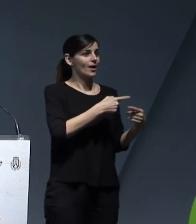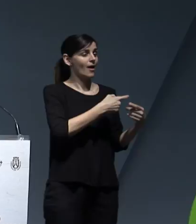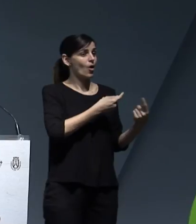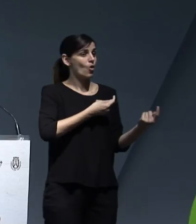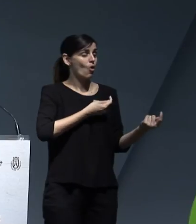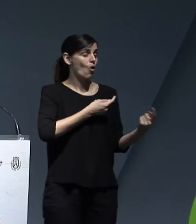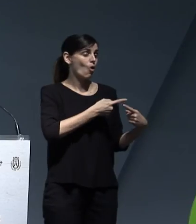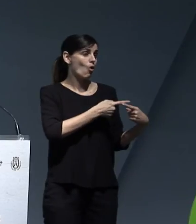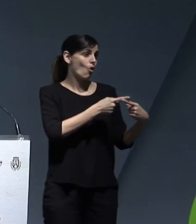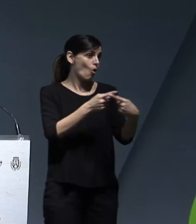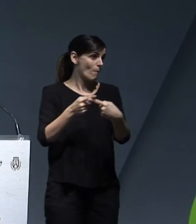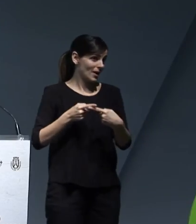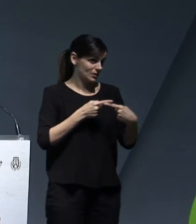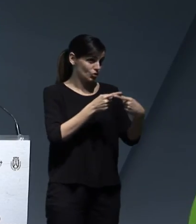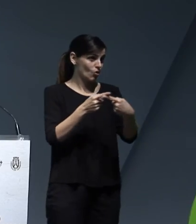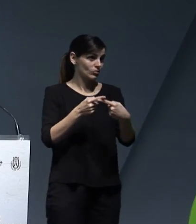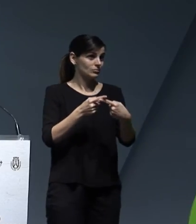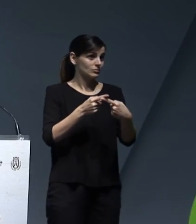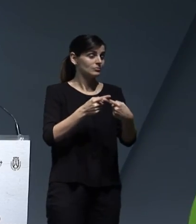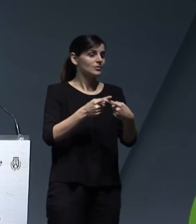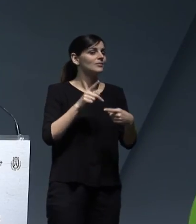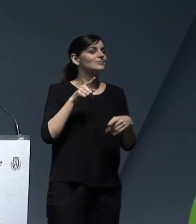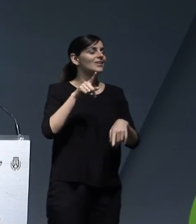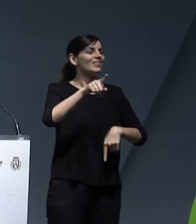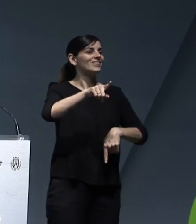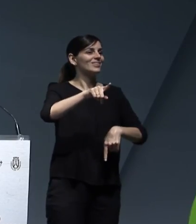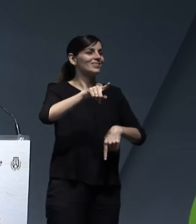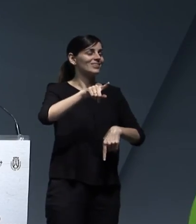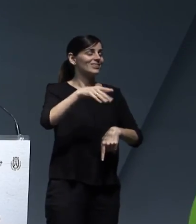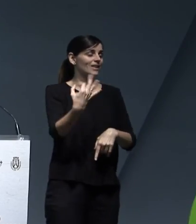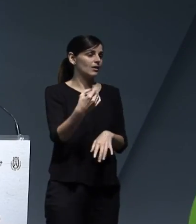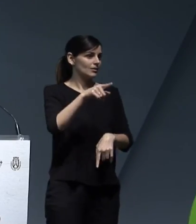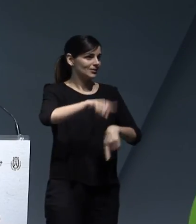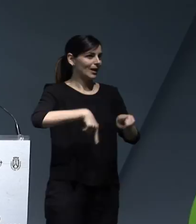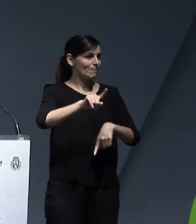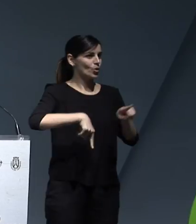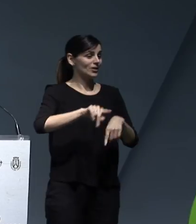el transporte ilícito de residuos, iniciativas como